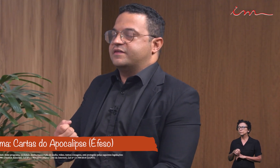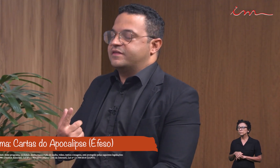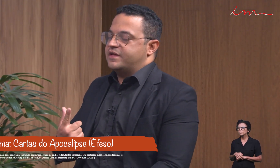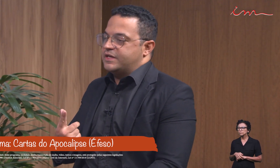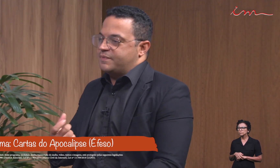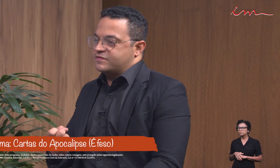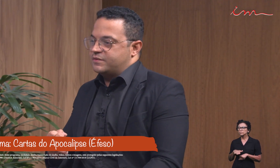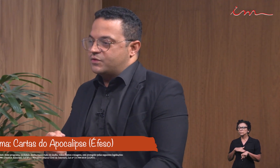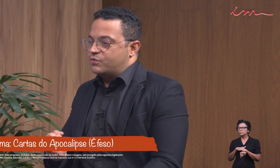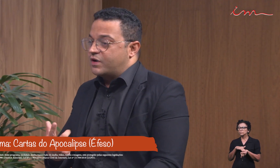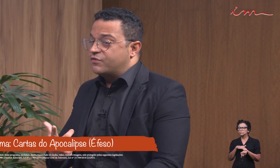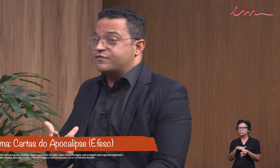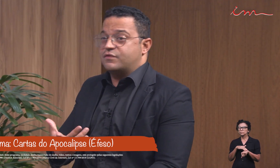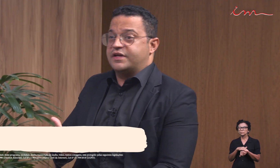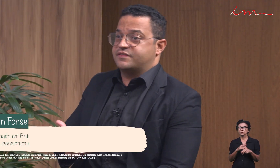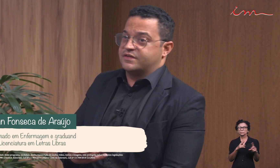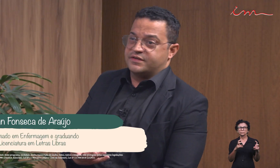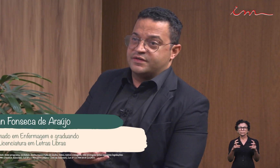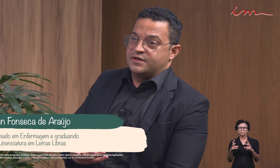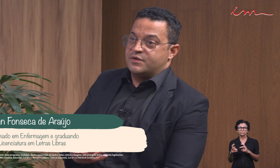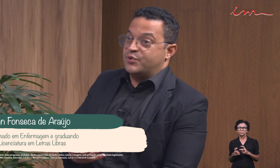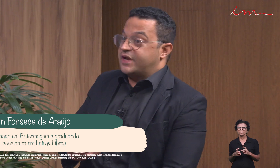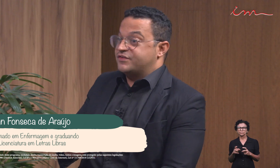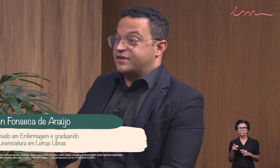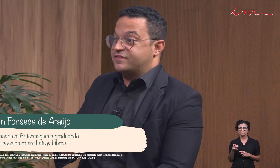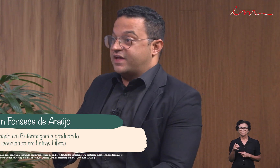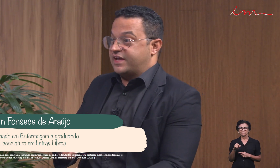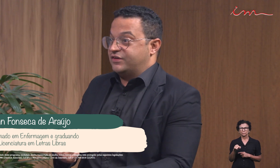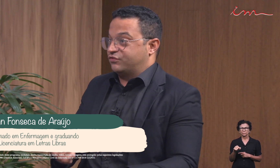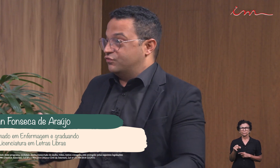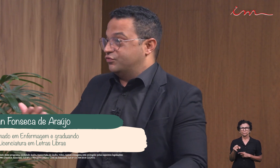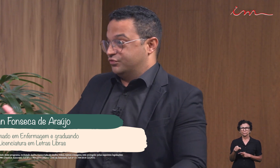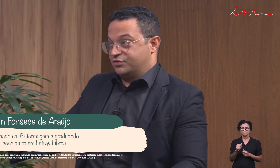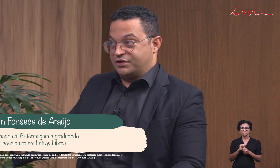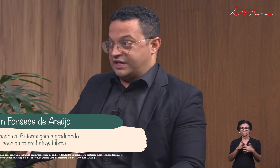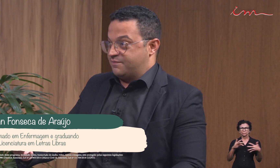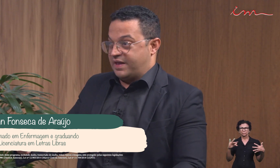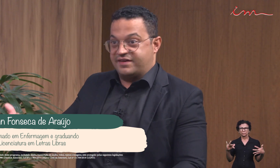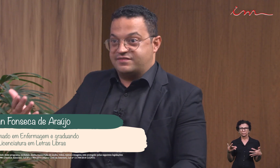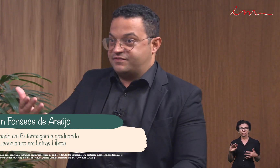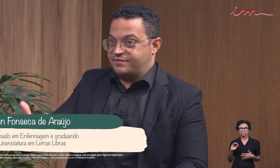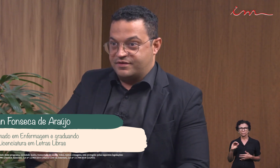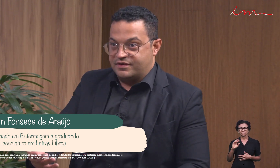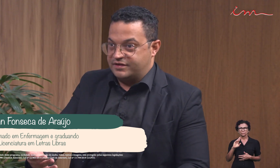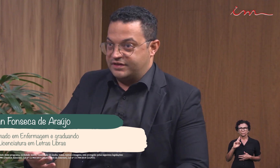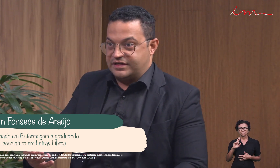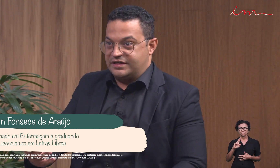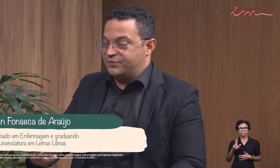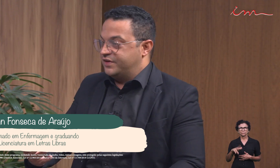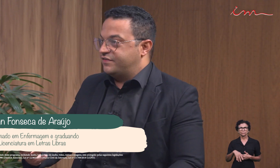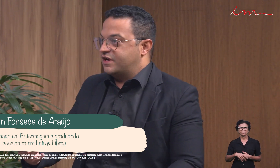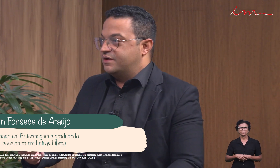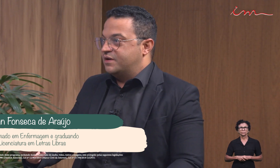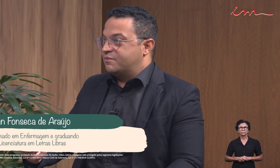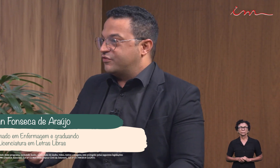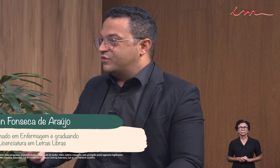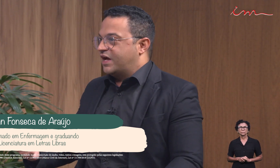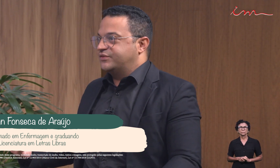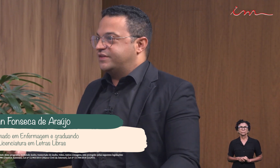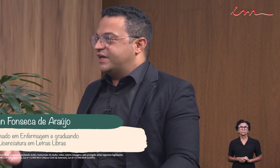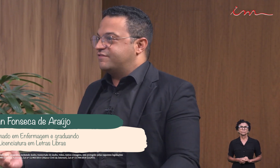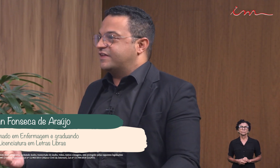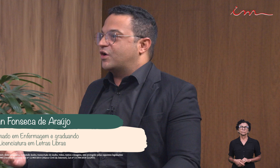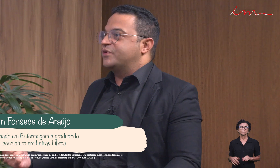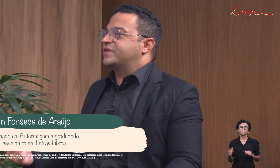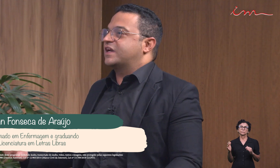a entender e perceber o grau de fluência. Porque às vezes é aquele surdo que é mestre em linguística, mas do